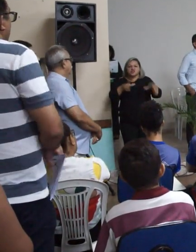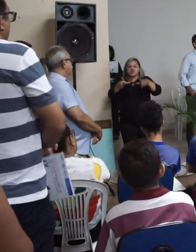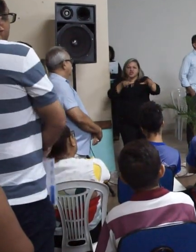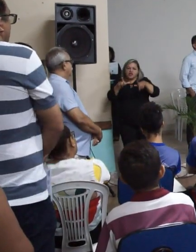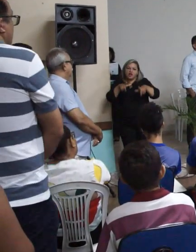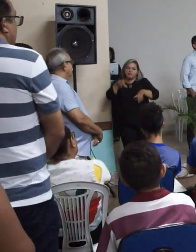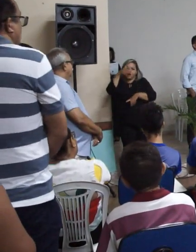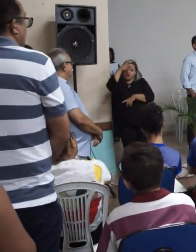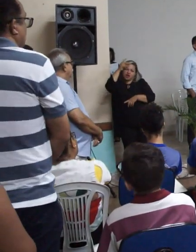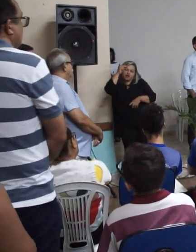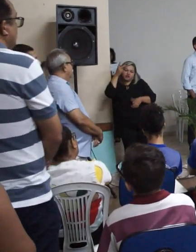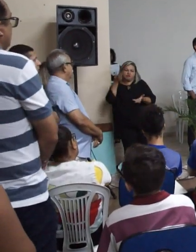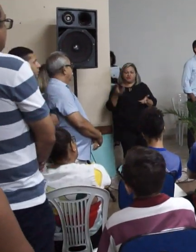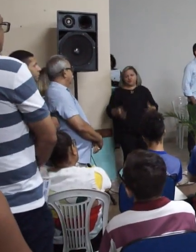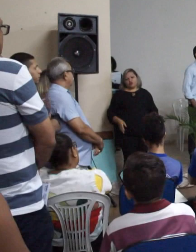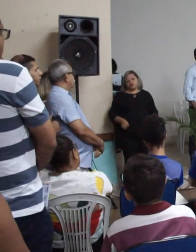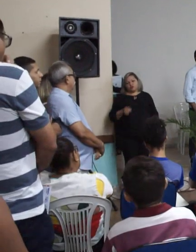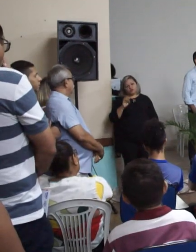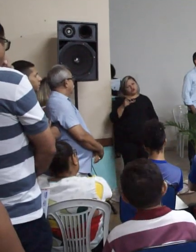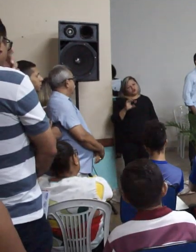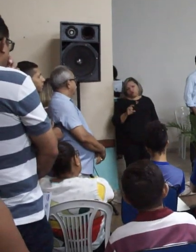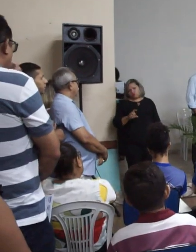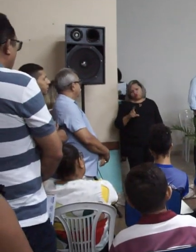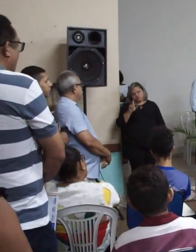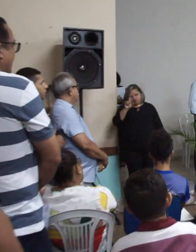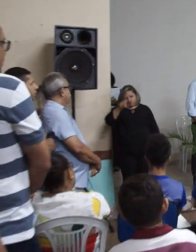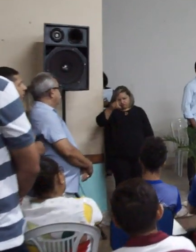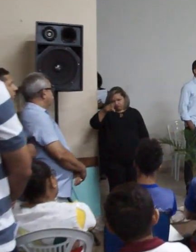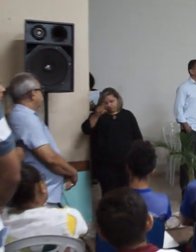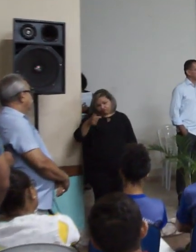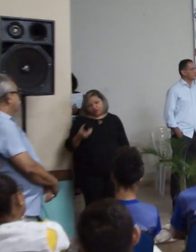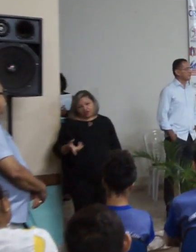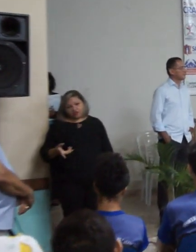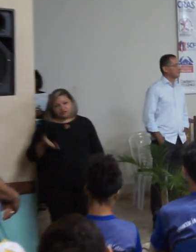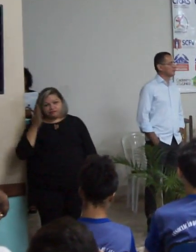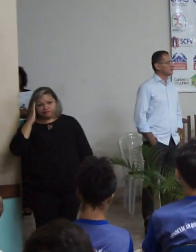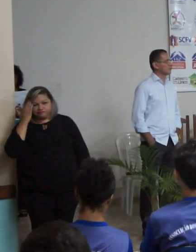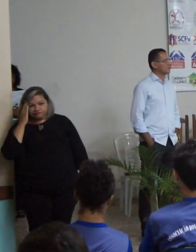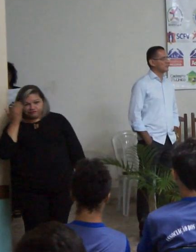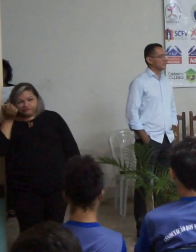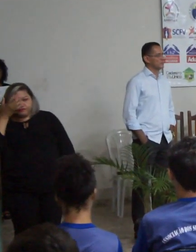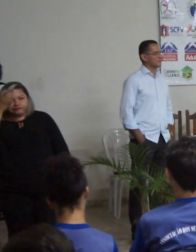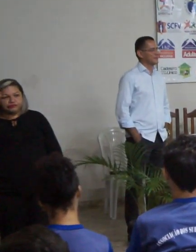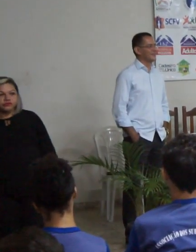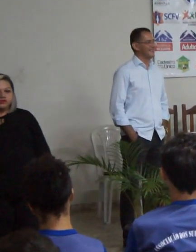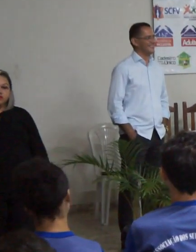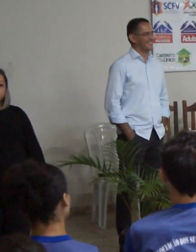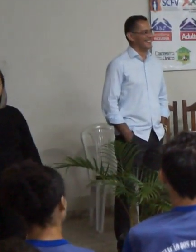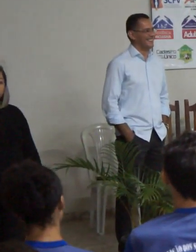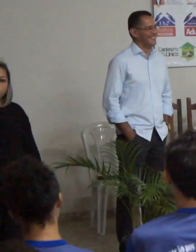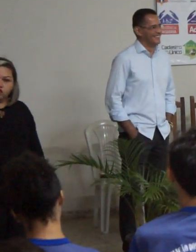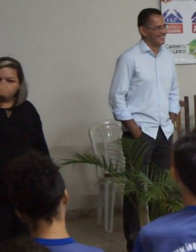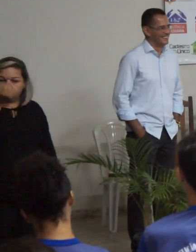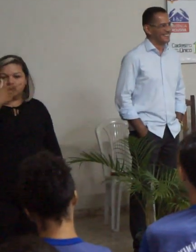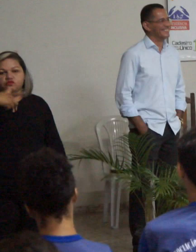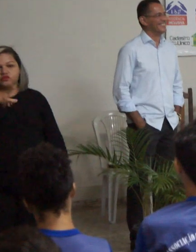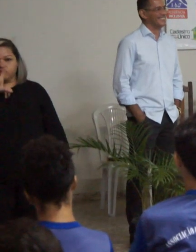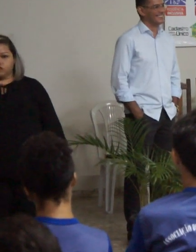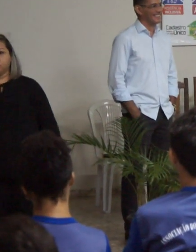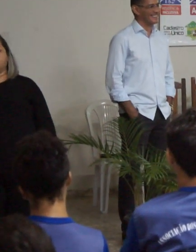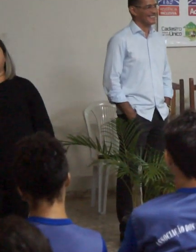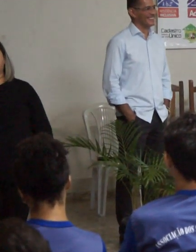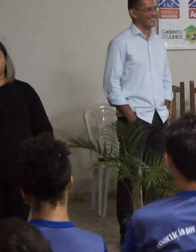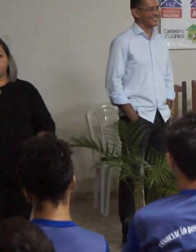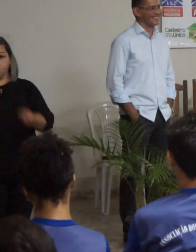seja o enfermeiro, eu, prefeito, vice-prefeito, só não o vereador que não é da prefeitura. Mas todos os outros receberão o